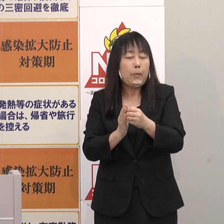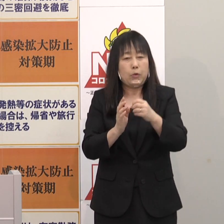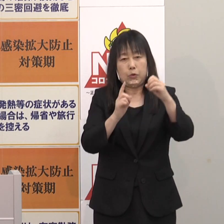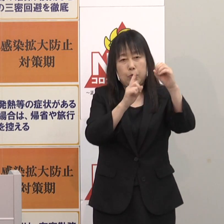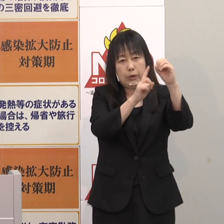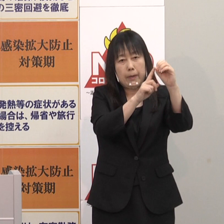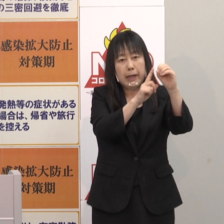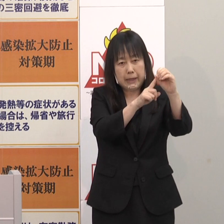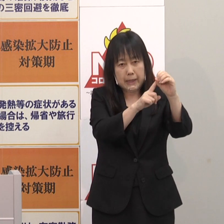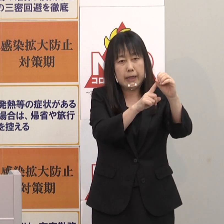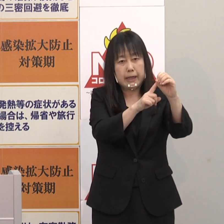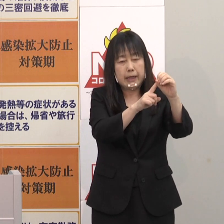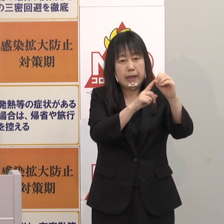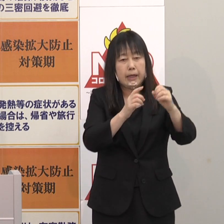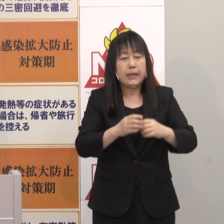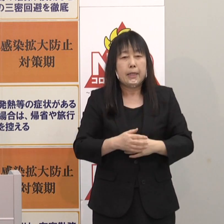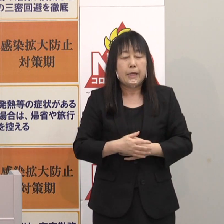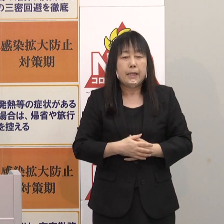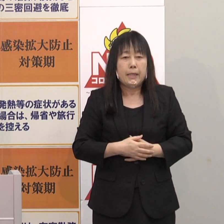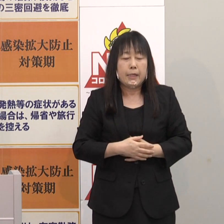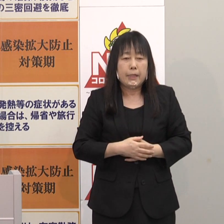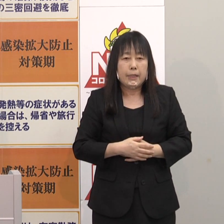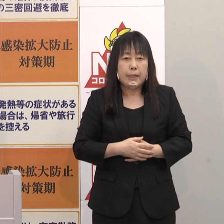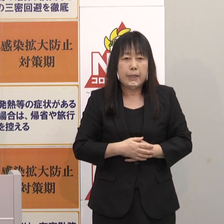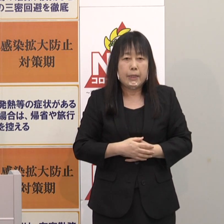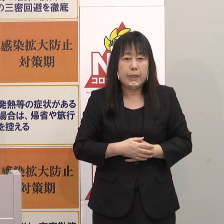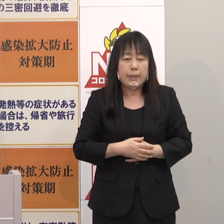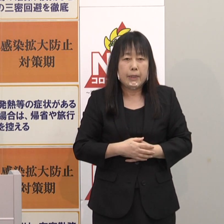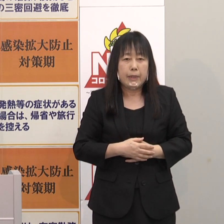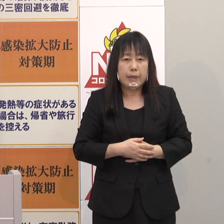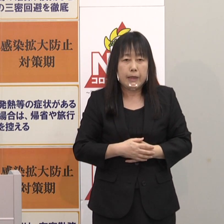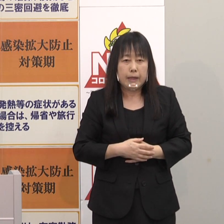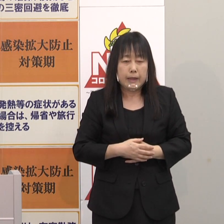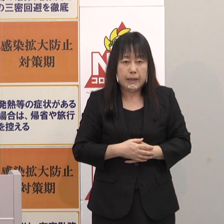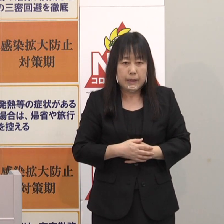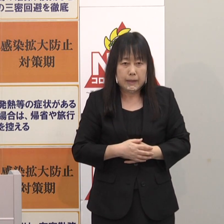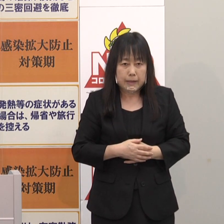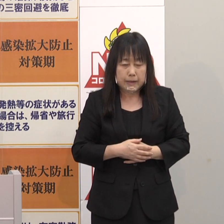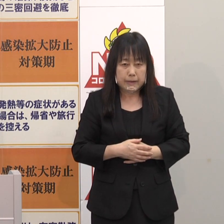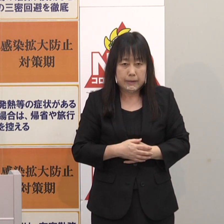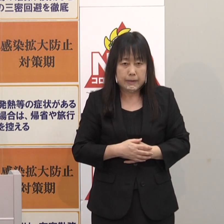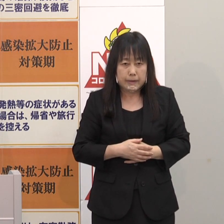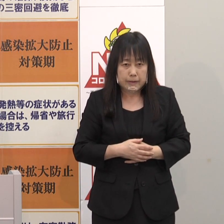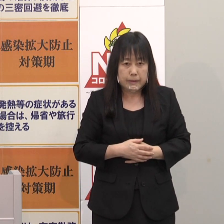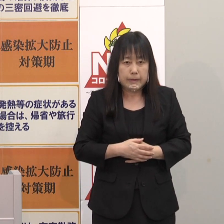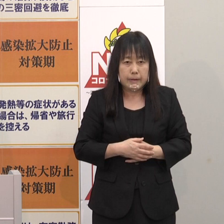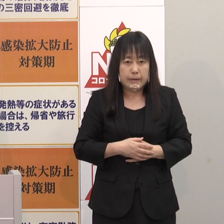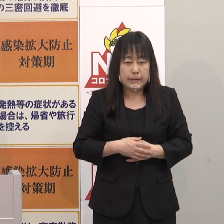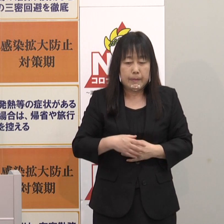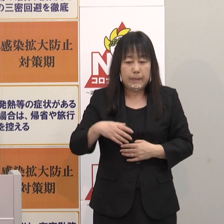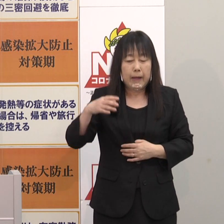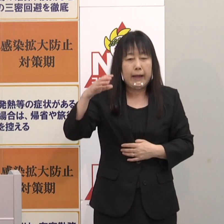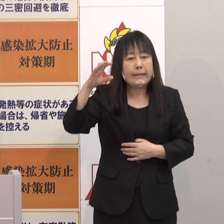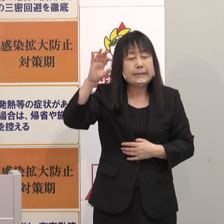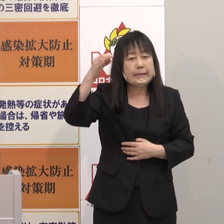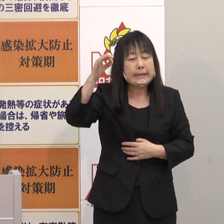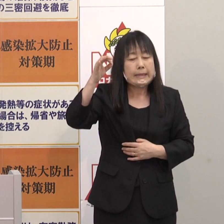の特定財源的なですね、課税がされている例があるとも伺